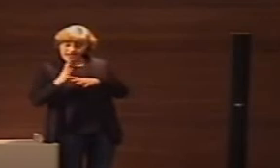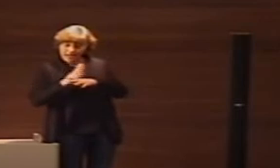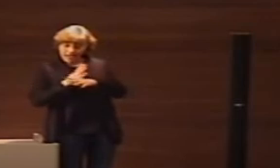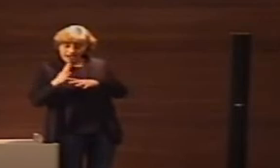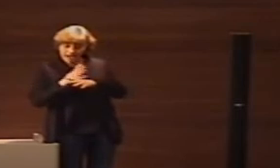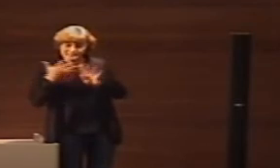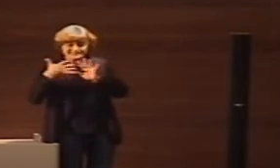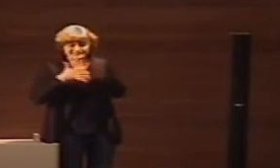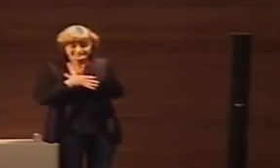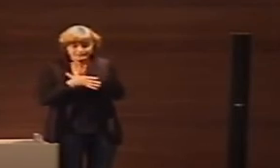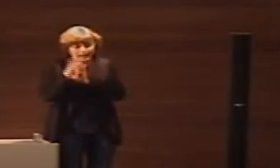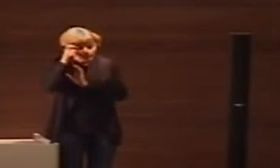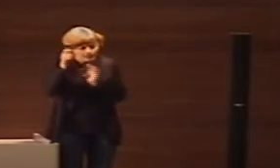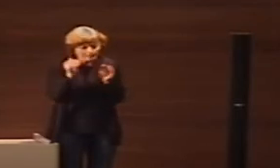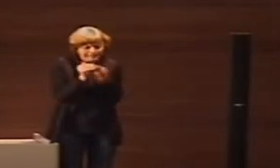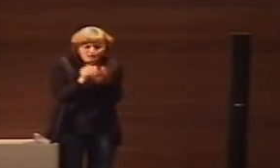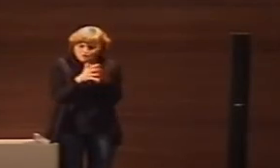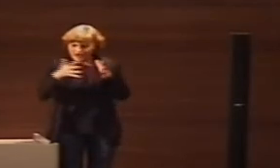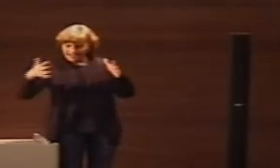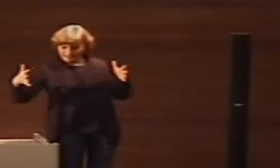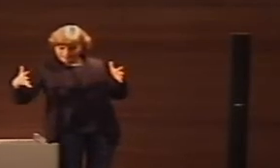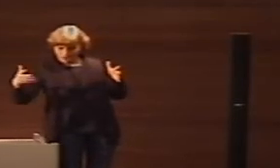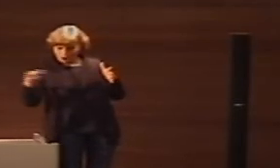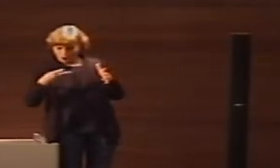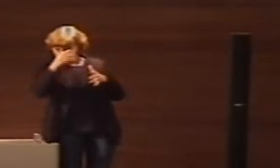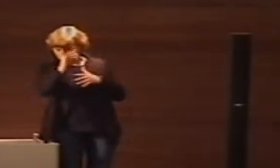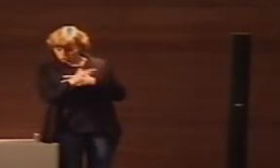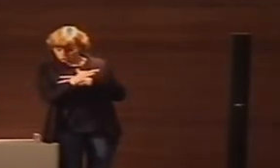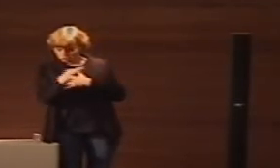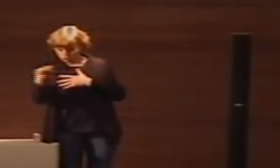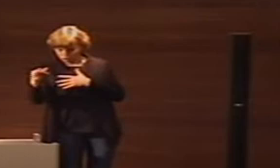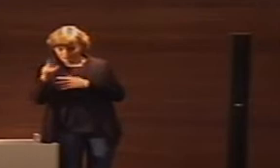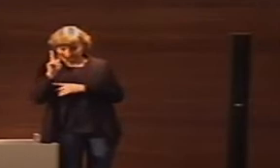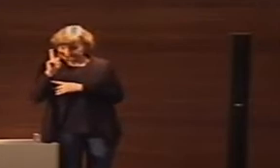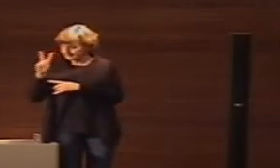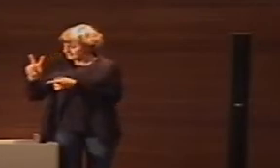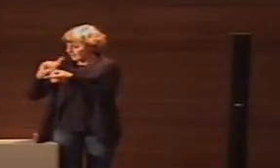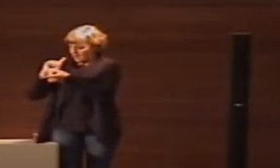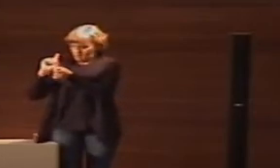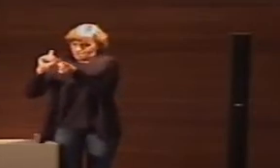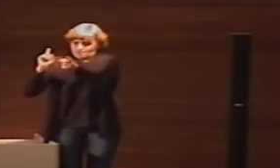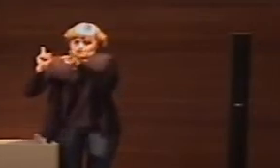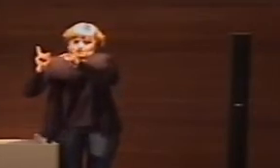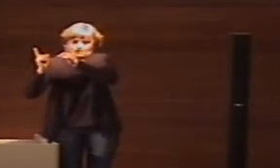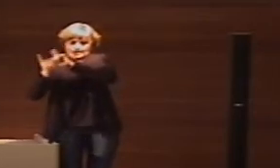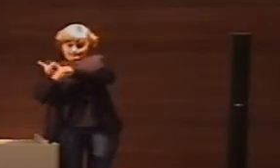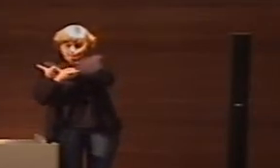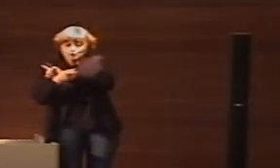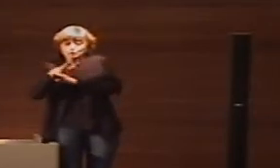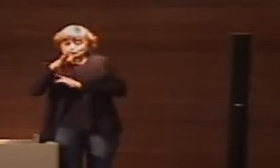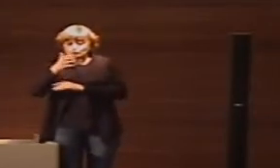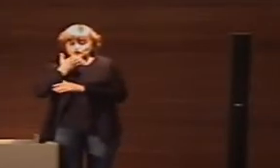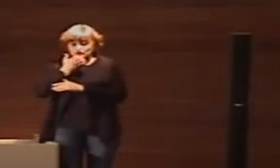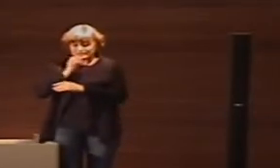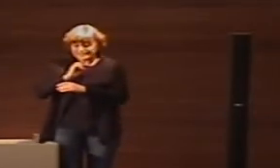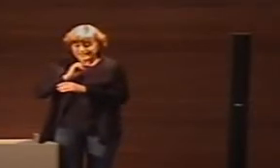municipios grandes y pequeños, hay un claro cambio de tendencia, porque a partir de este momento verter empieza a ser más